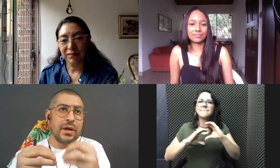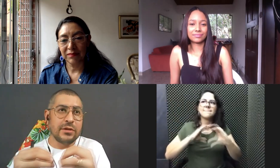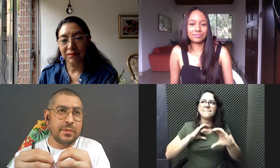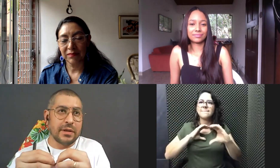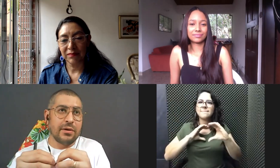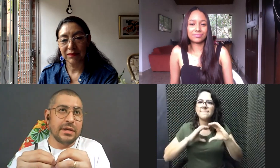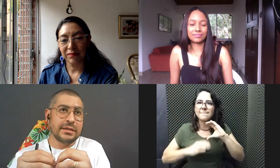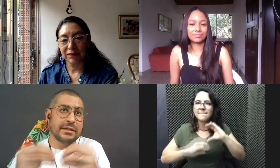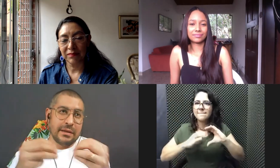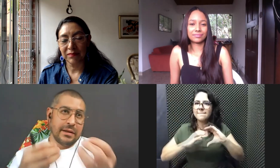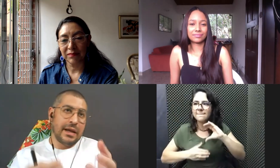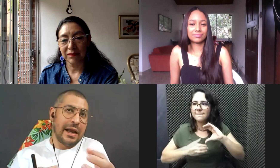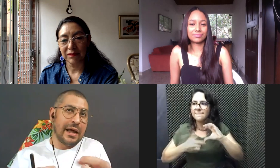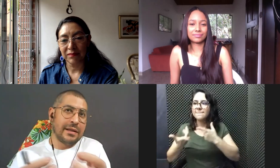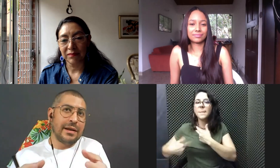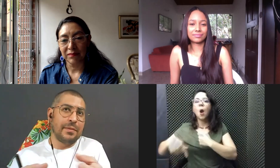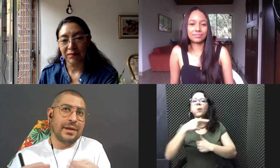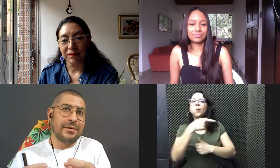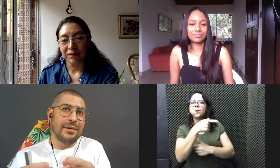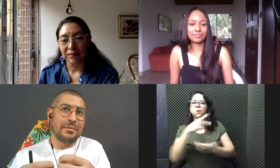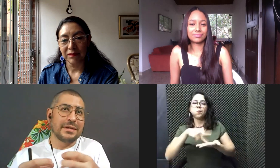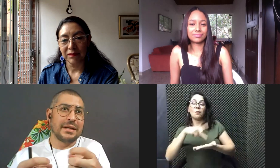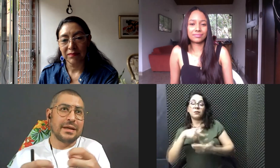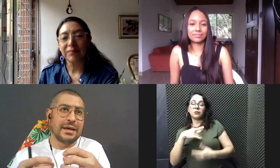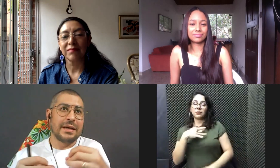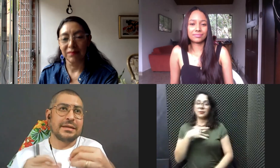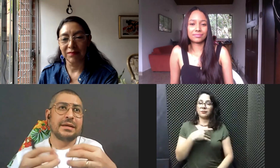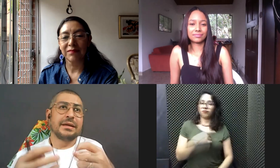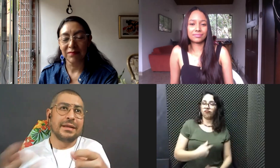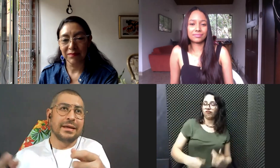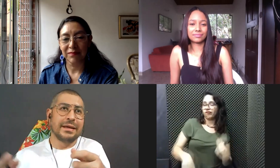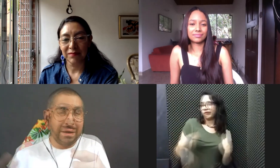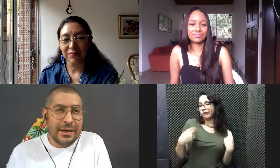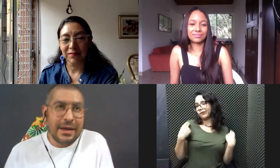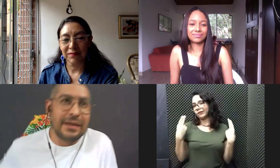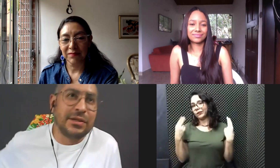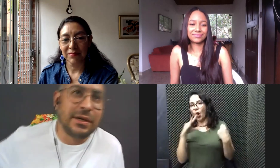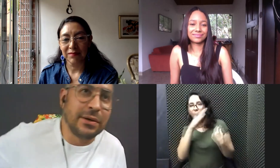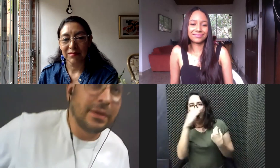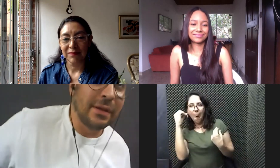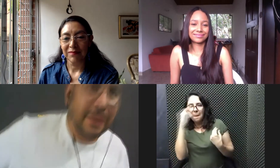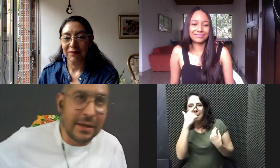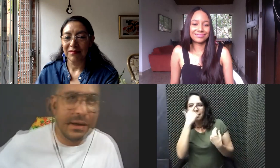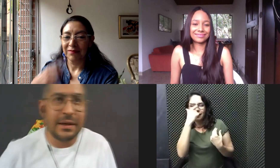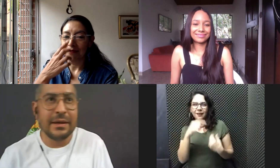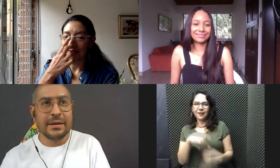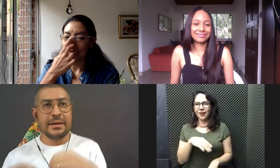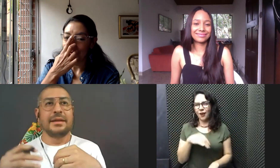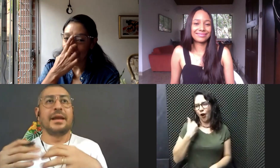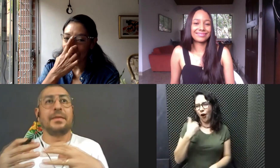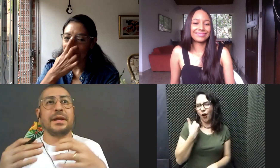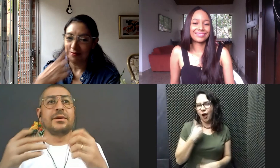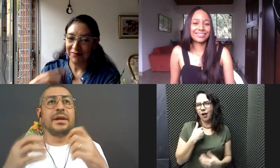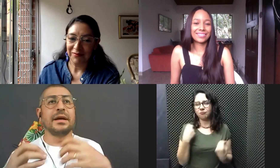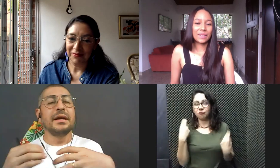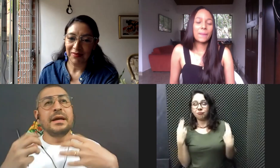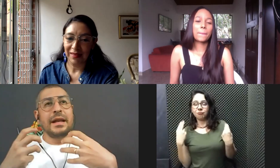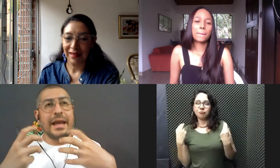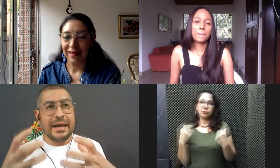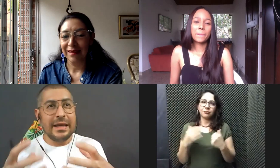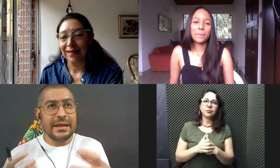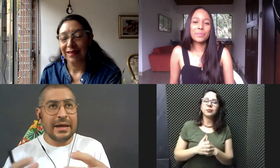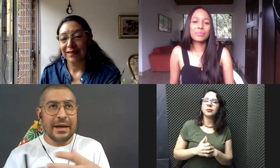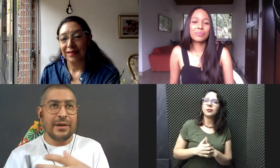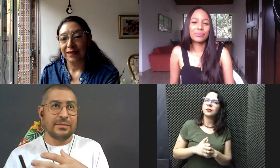uno de los protagonistas, el galán de la película, pues el que hace el chico de la película,